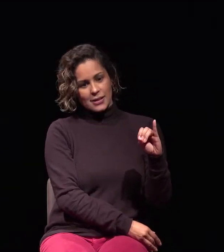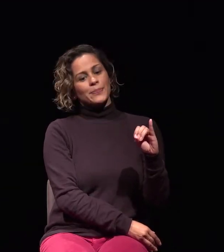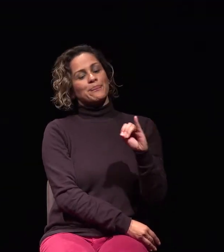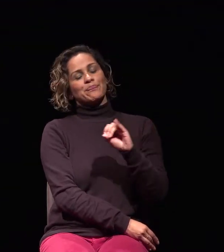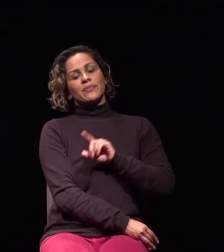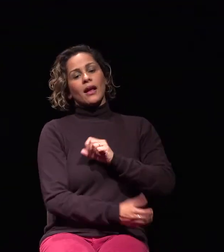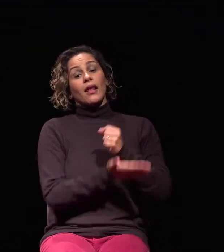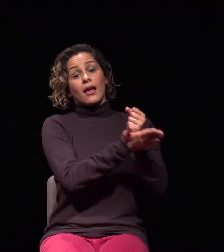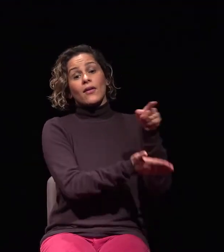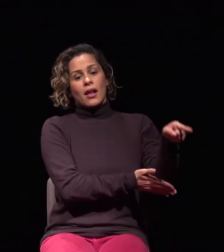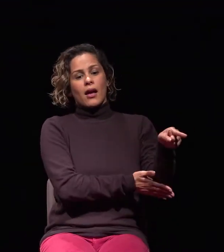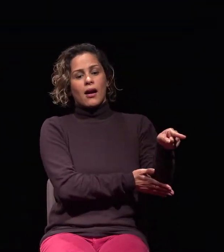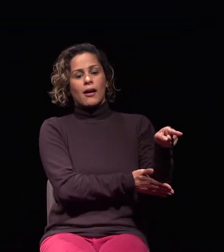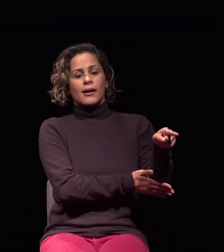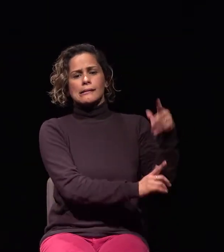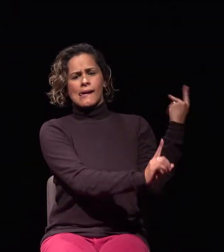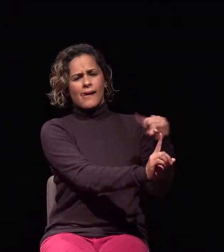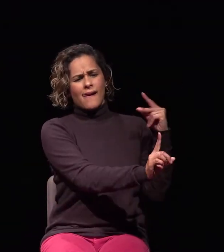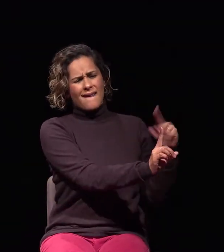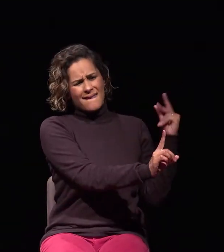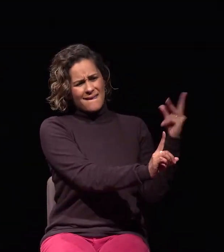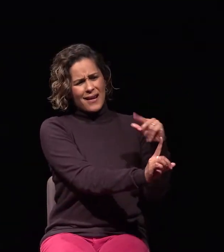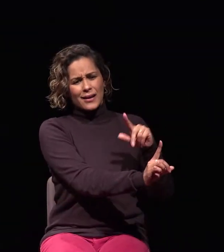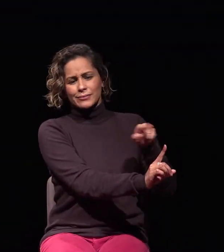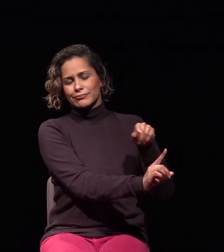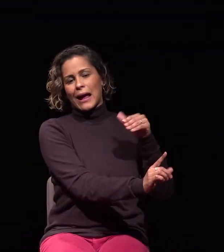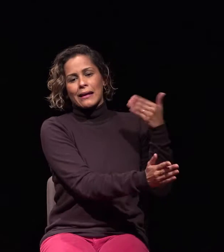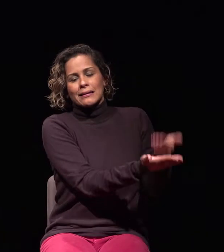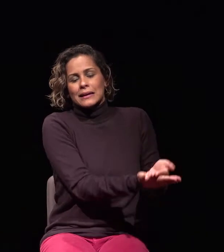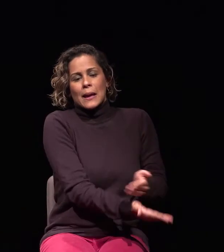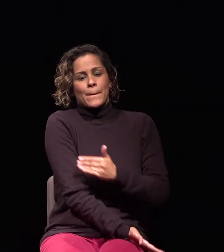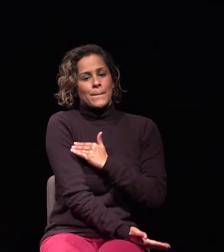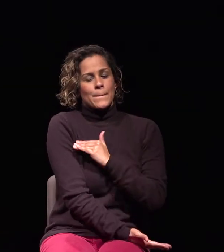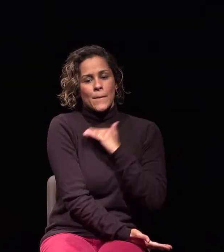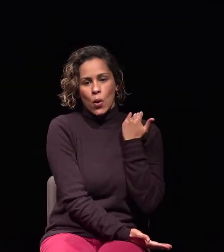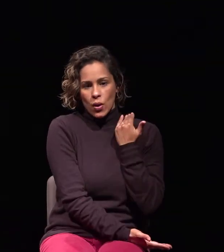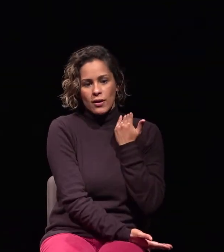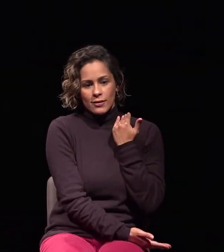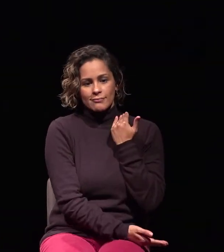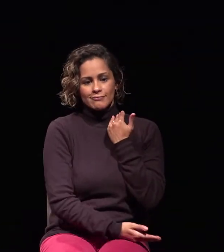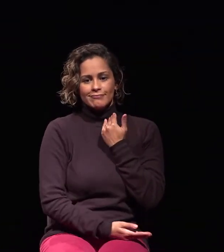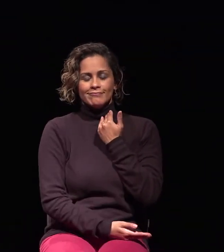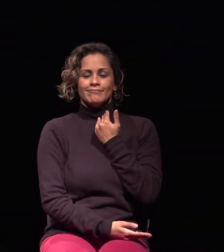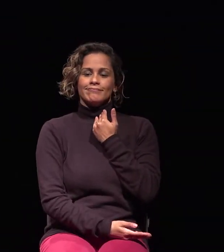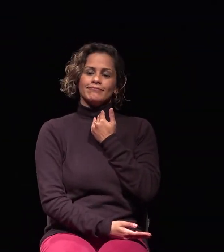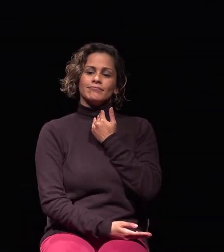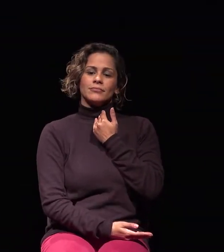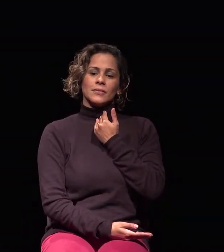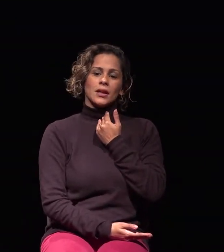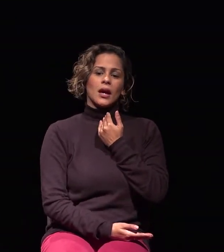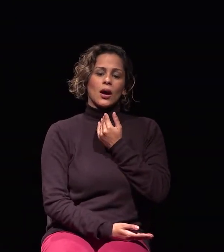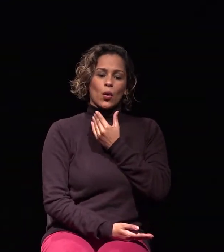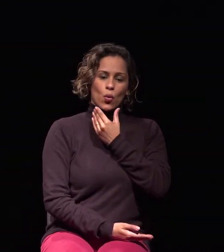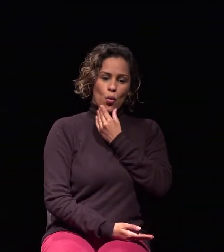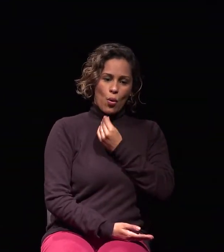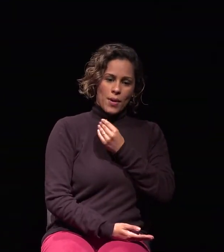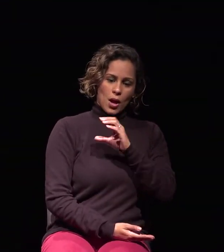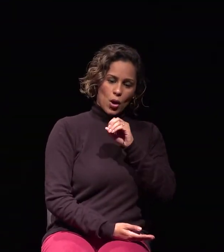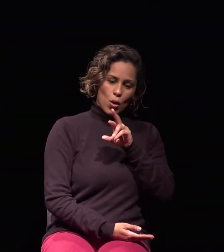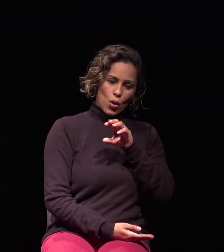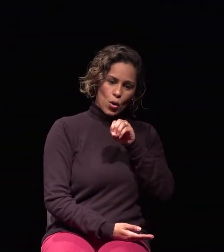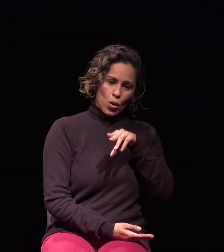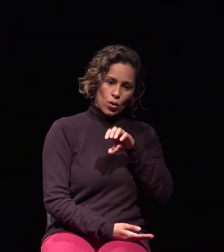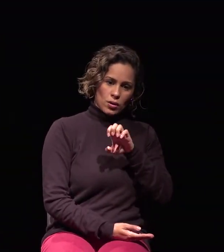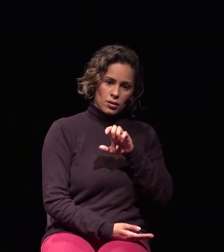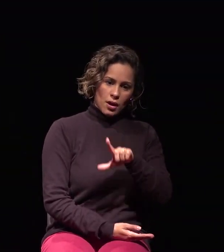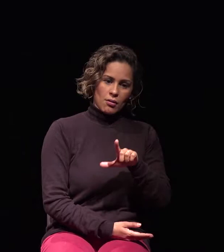do Exército. Eles escondem o corpo. E eu sempre trabalhei, eu sempre busquei na medida do possível, eu sempre